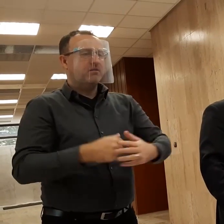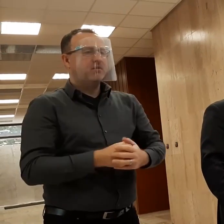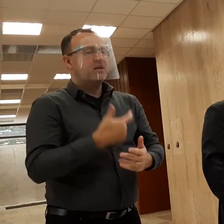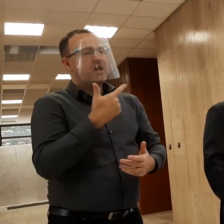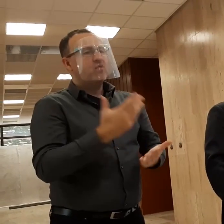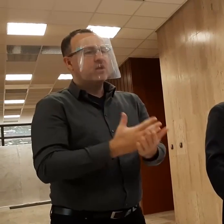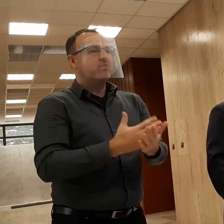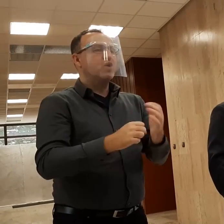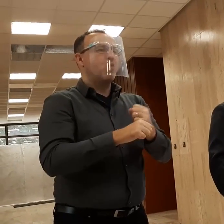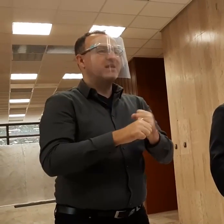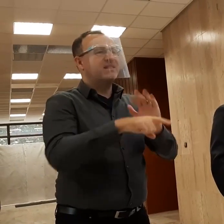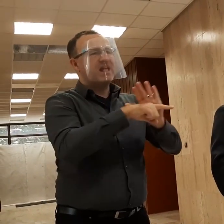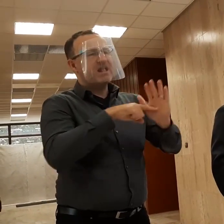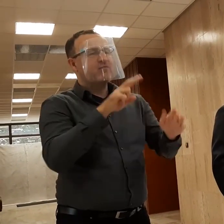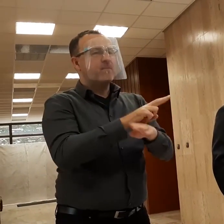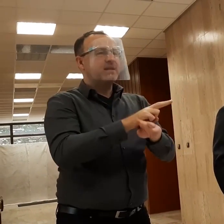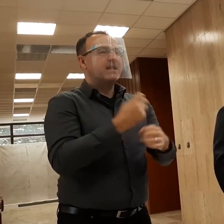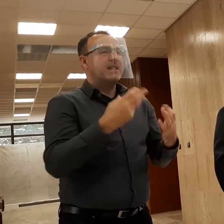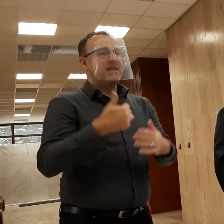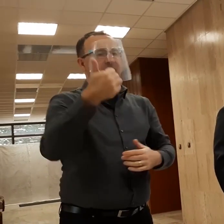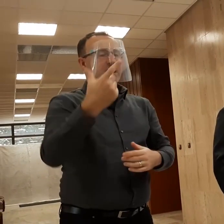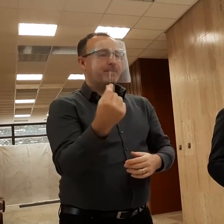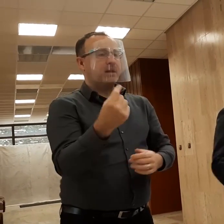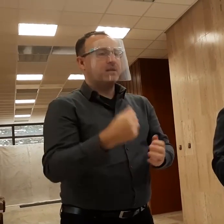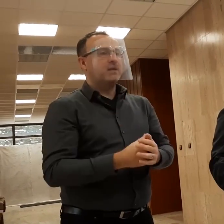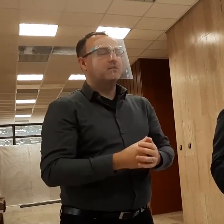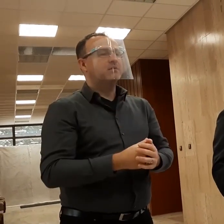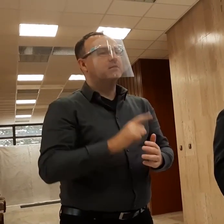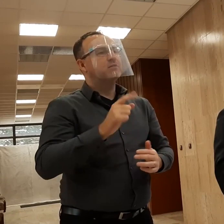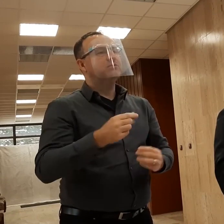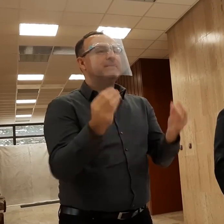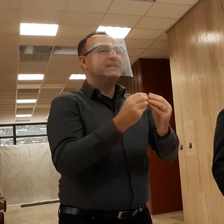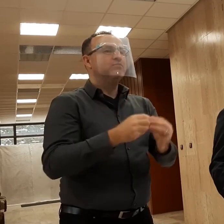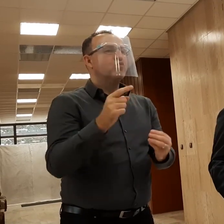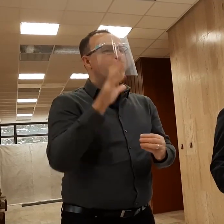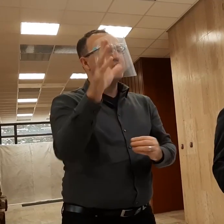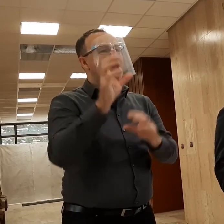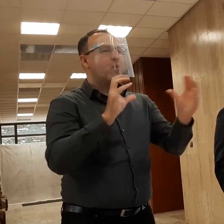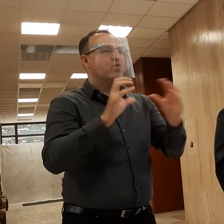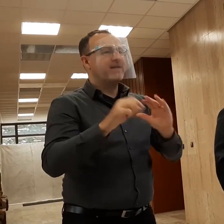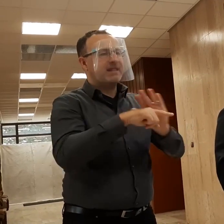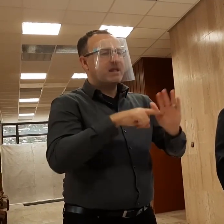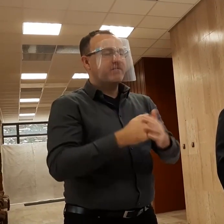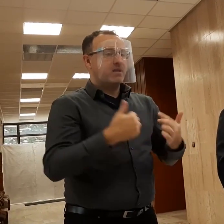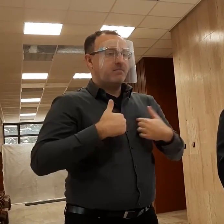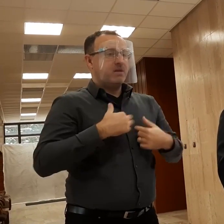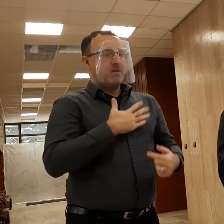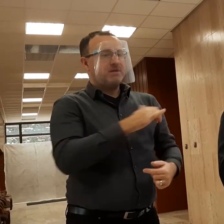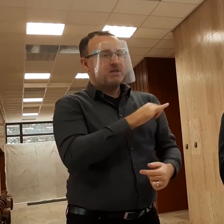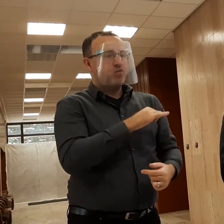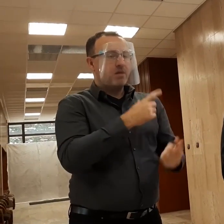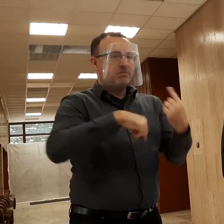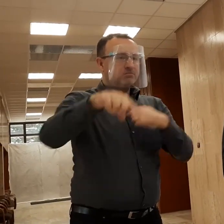ako keby robiť negatívne opatrenia, keď jeden partner zo zásady to bude komunikovať negatívne. Však my máme záujem, aby sa to